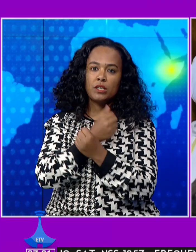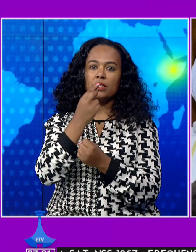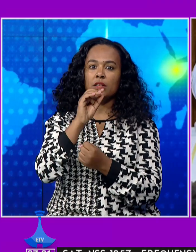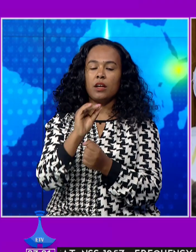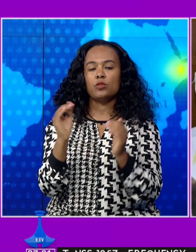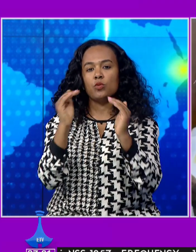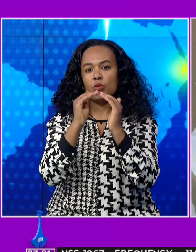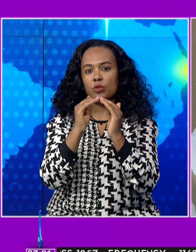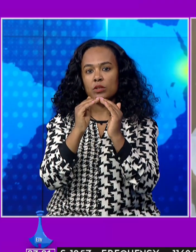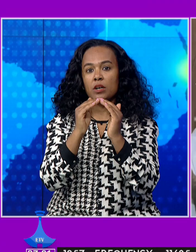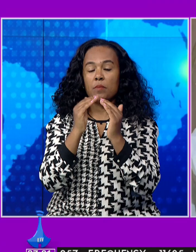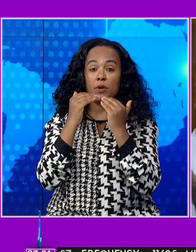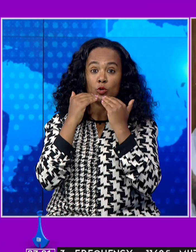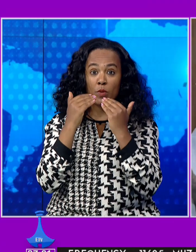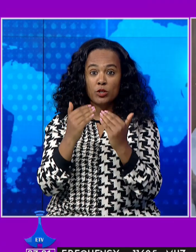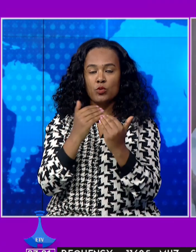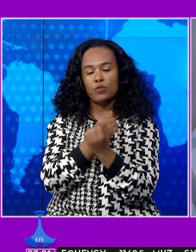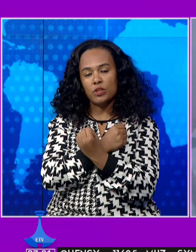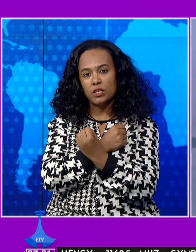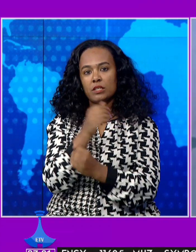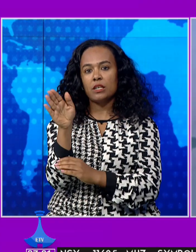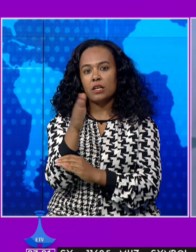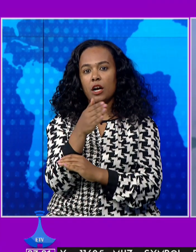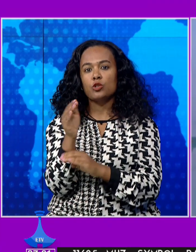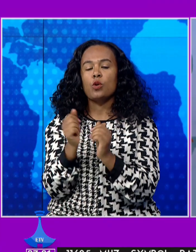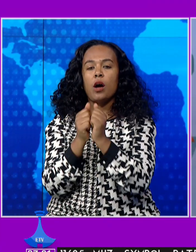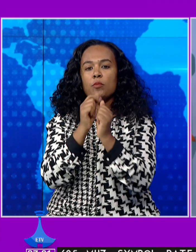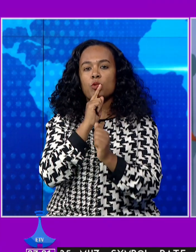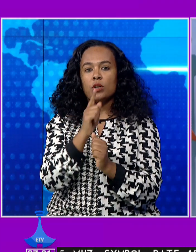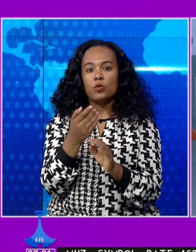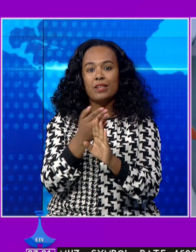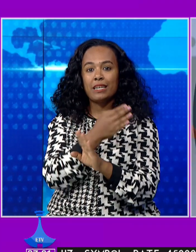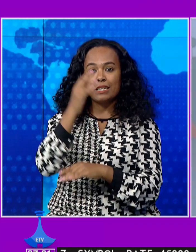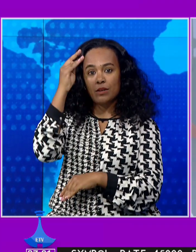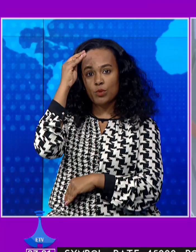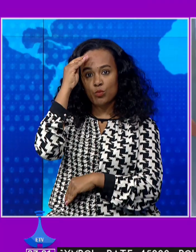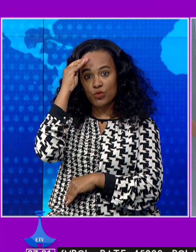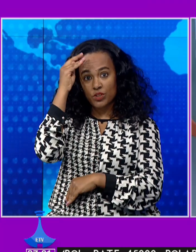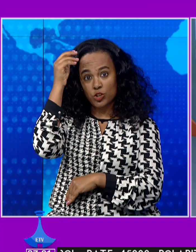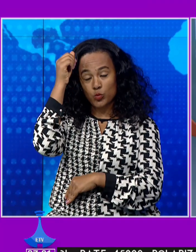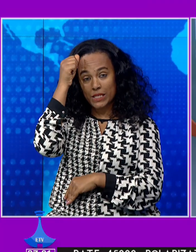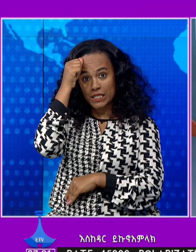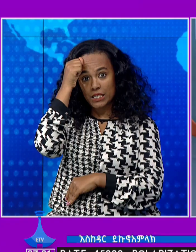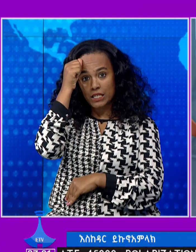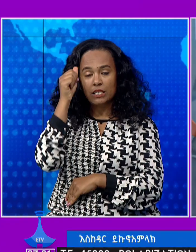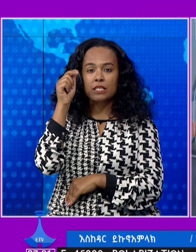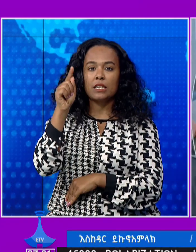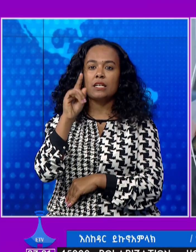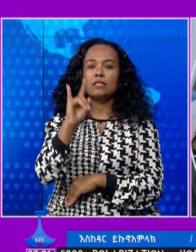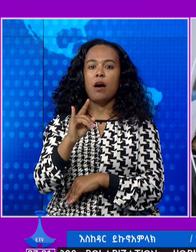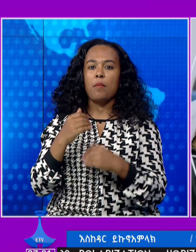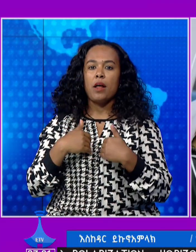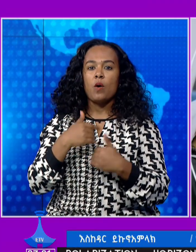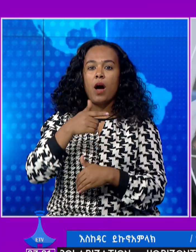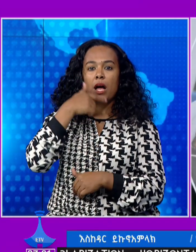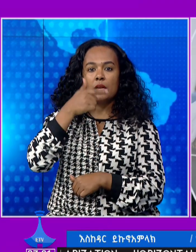እኩልነት፣ መንዙማቸው ፍቅር፣ ሰንደቃቸው አብሮነት ነው። ተቀዳሚ ሙፍቲ ሀጂ ዑመር ኢድሪስ ለዛ ባለው